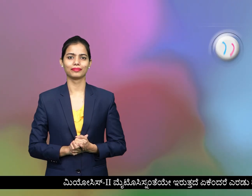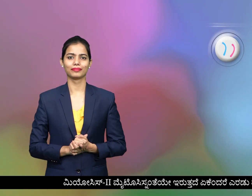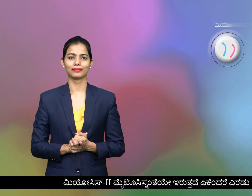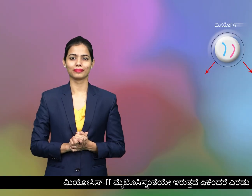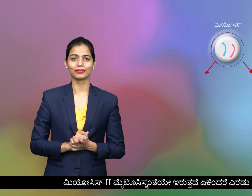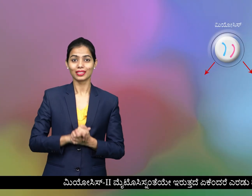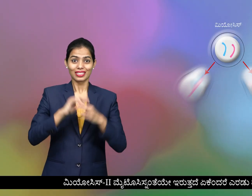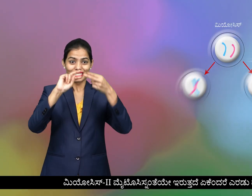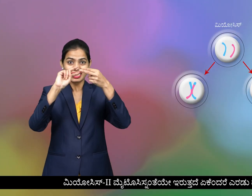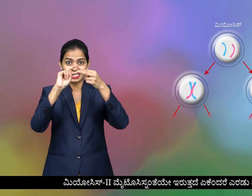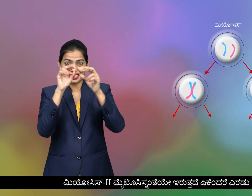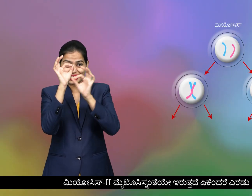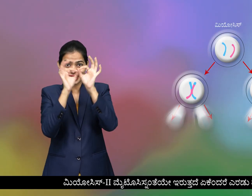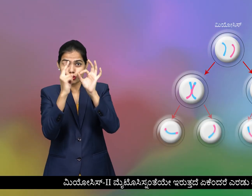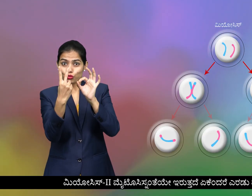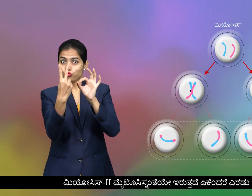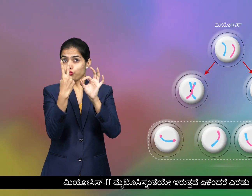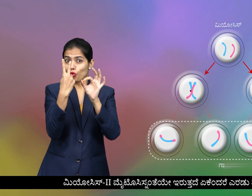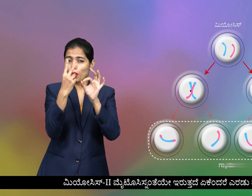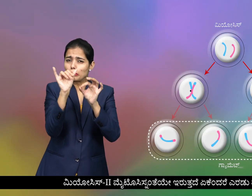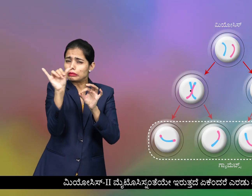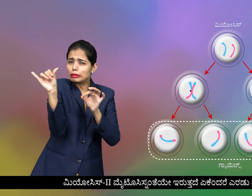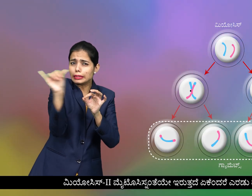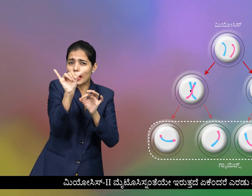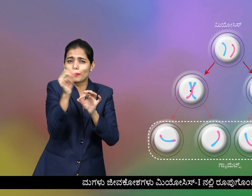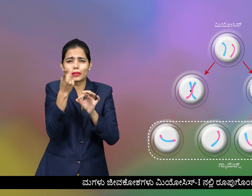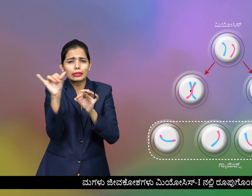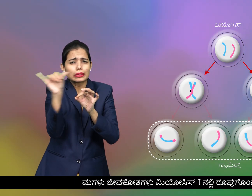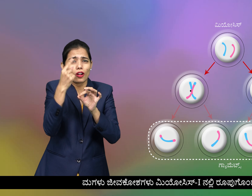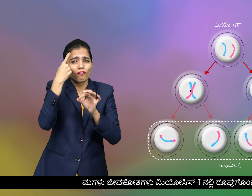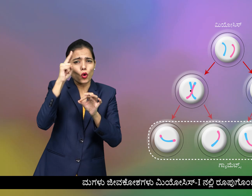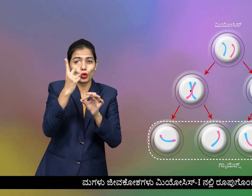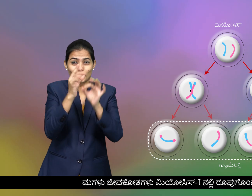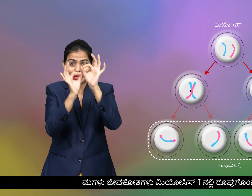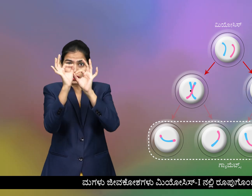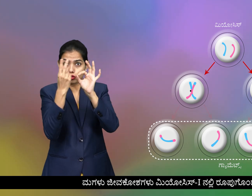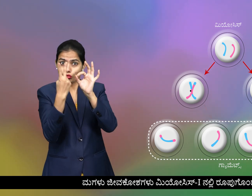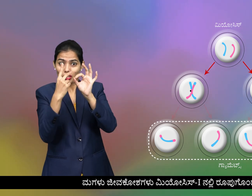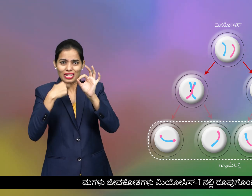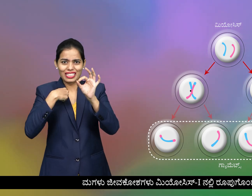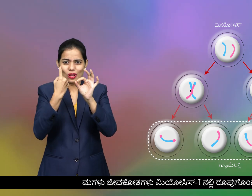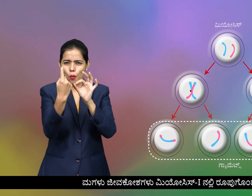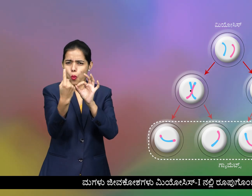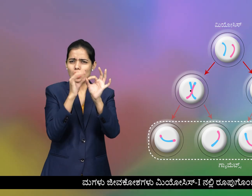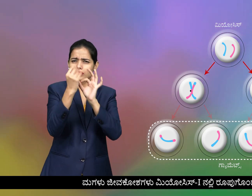ಮಿಯೋಸಿಸ್ 2 ಮೈಟೋಸಿಸ್ನಂತೆ ಇರುತ್ತೆ, ಏಕೆಂದರೆ ಎರಡು ಹ್ಯಾಪ್ಲಾಯ್ಡ್ ಮಗಳು ಜೀವಕೋಶಗಳು ಮಿಯೋಸಿಸ್ 1ನಲ್ಲಿ ರೂಪುಗೊಂಡವು.